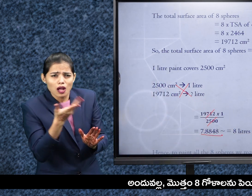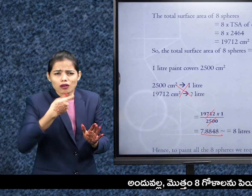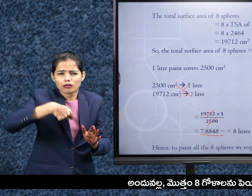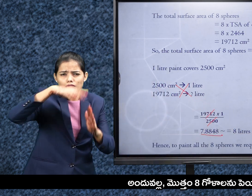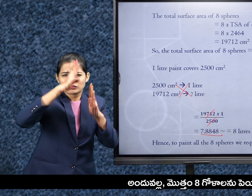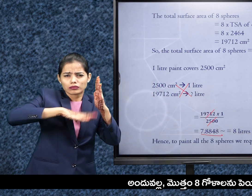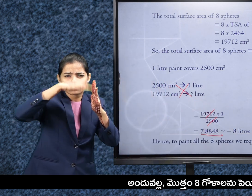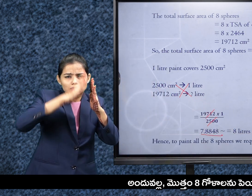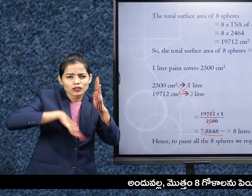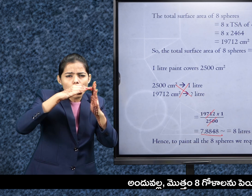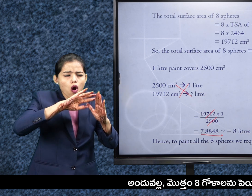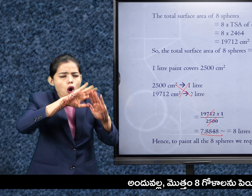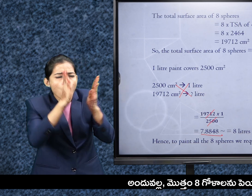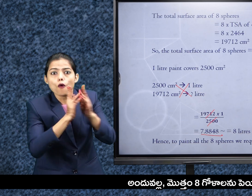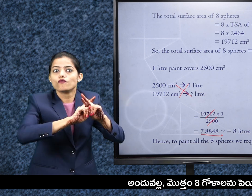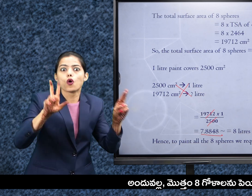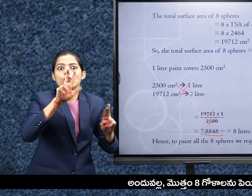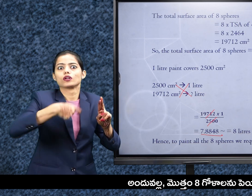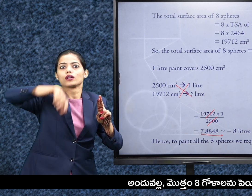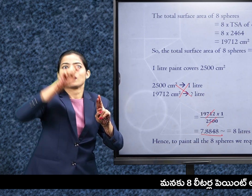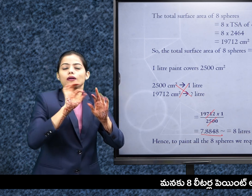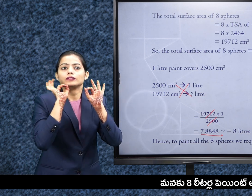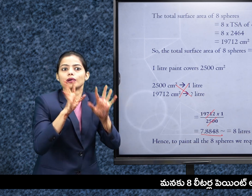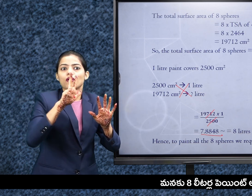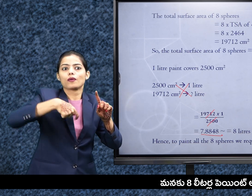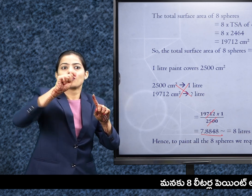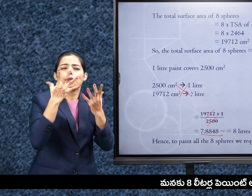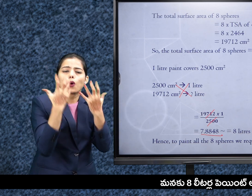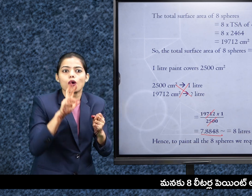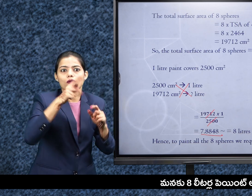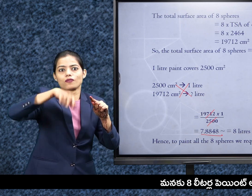అందువల్ల మొత్తం 8 గోళాలను పెయింట్ చేయడానికి మనకి 8 లీటర్ల పెయింట్ అవసరం.